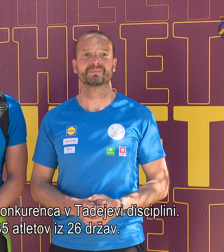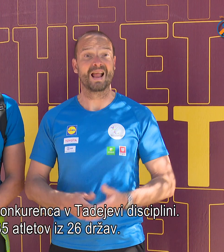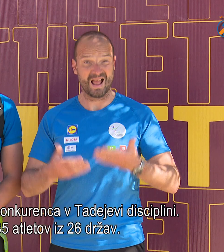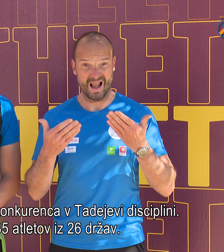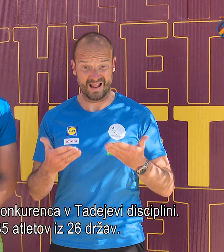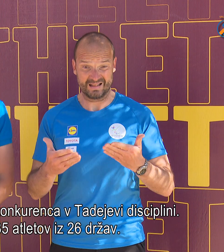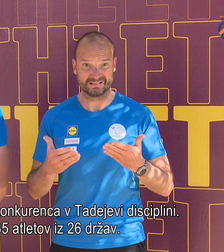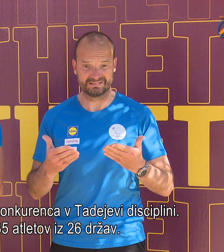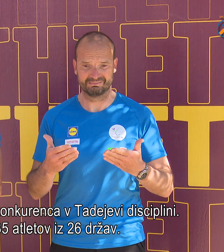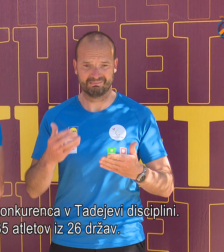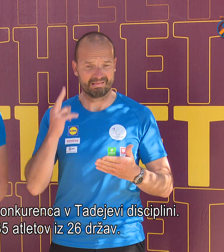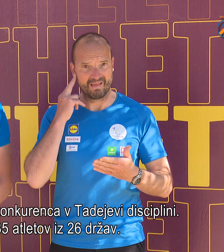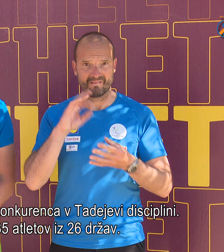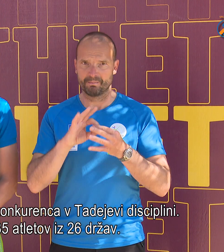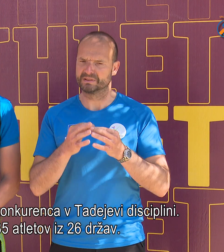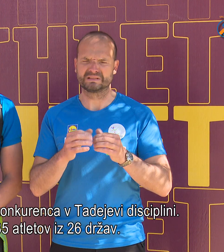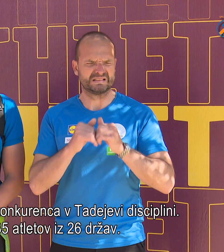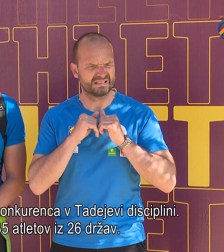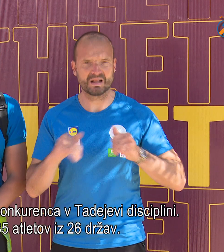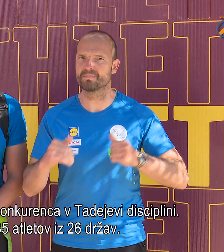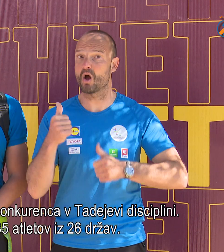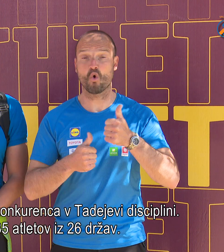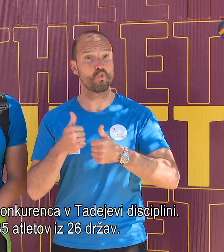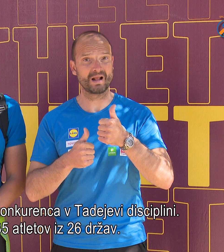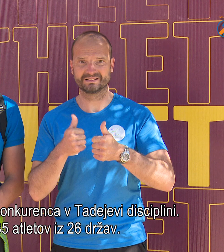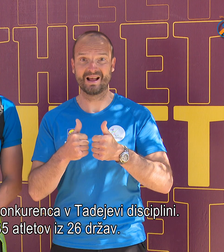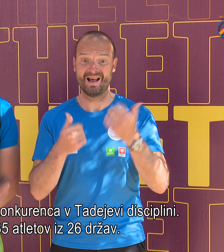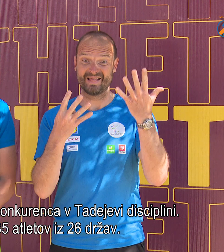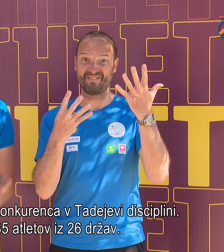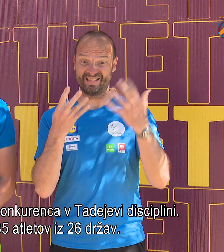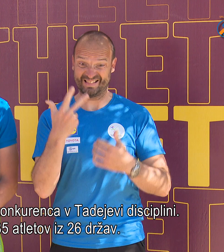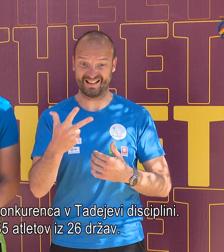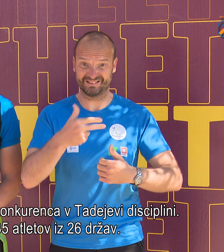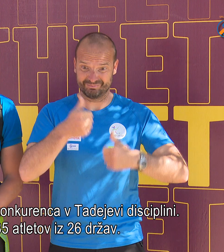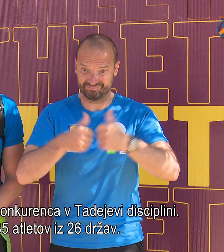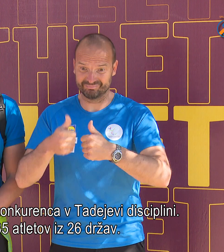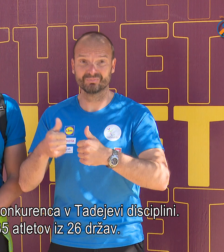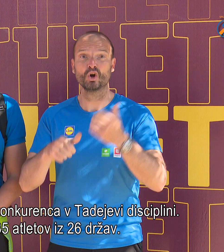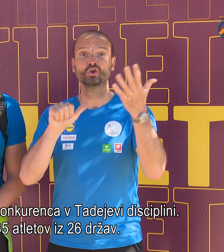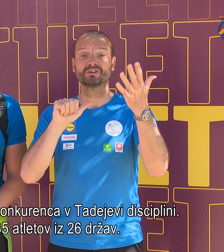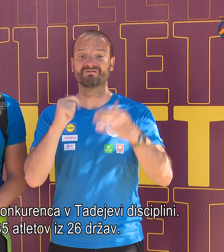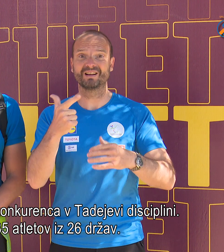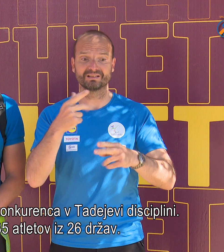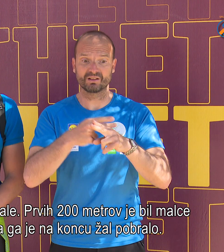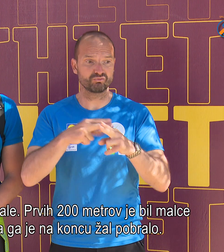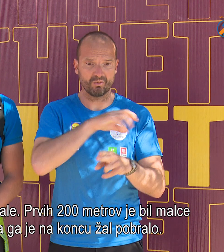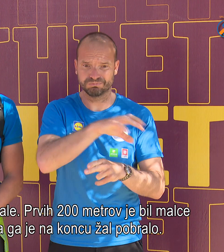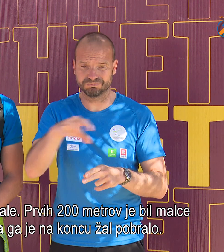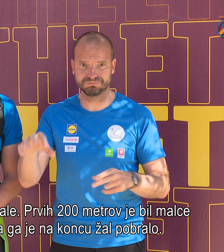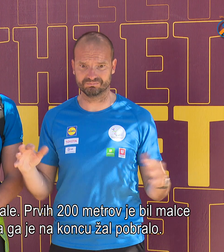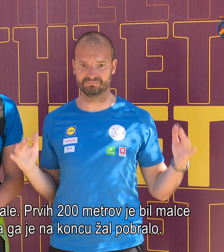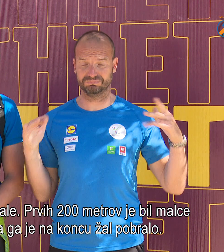Letos je izjemna konkurenca, v Tadejevi disciplini je kar 39 atletov iz 26 držav